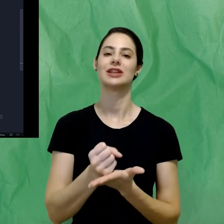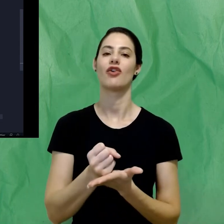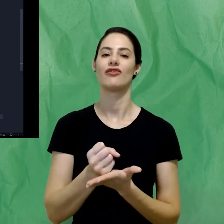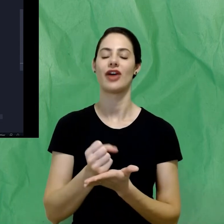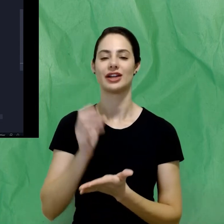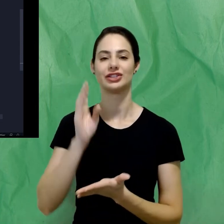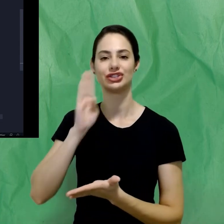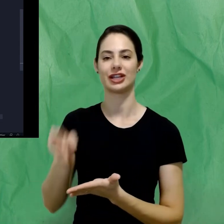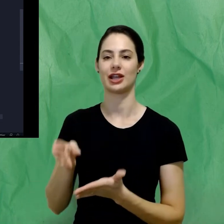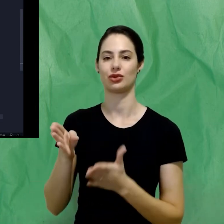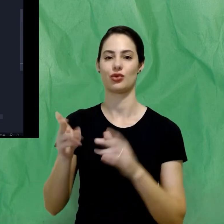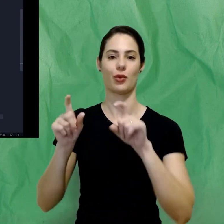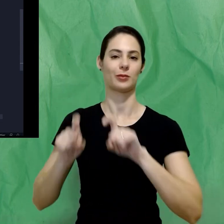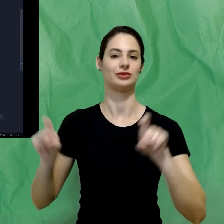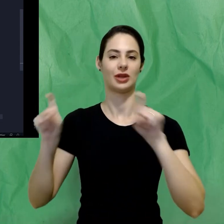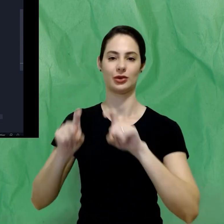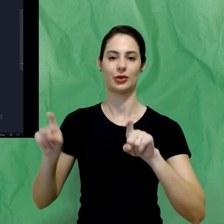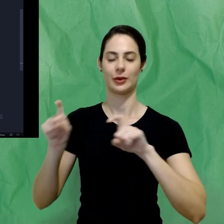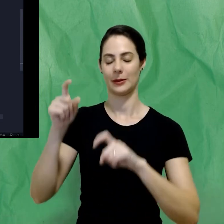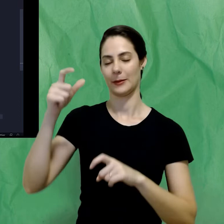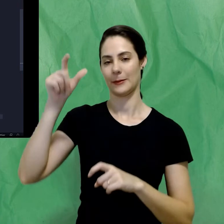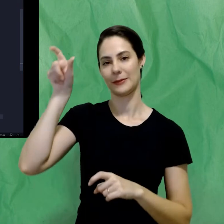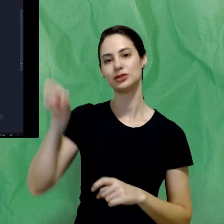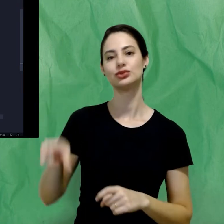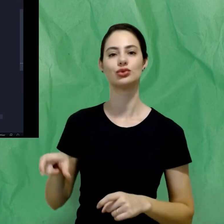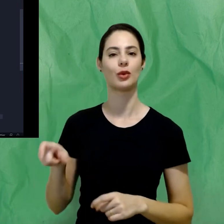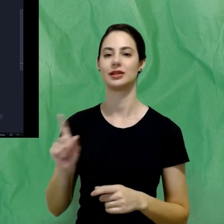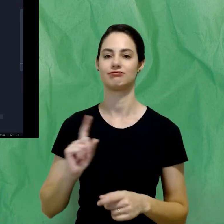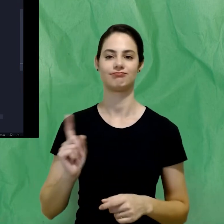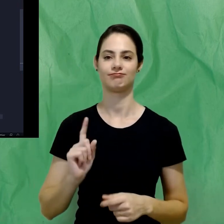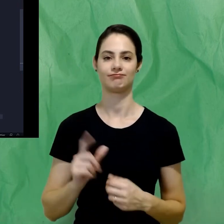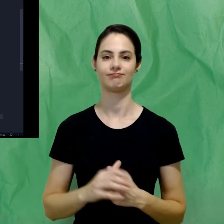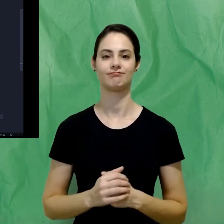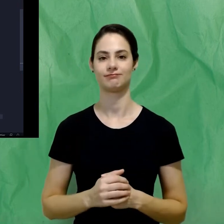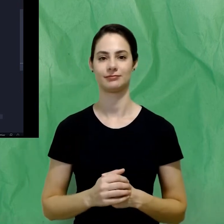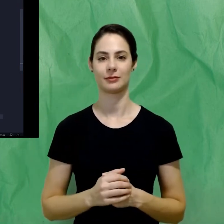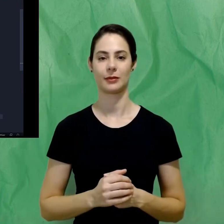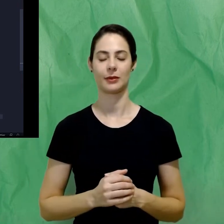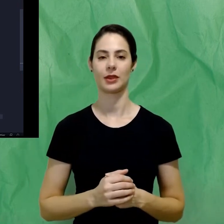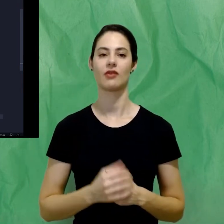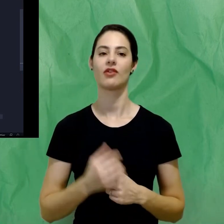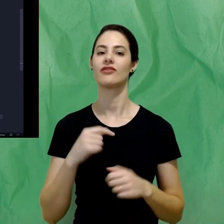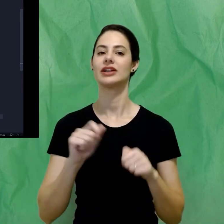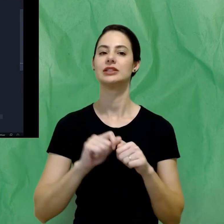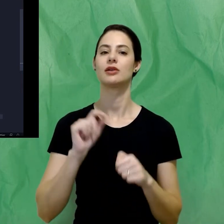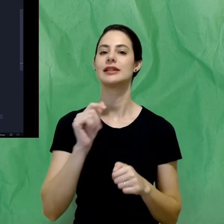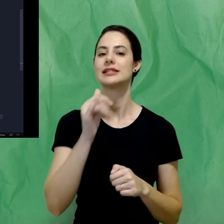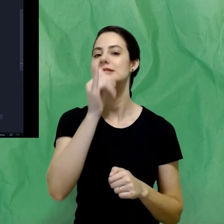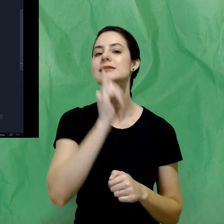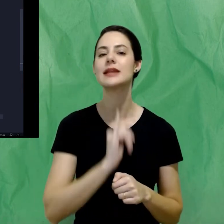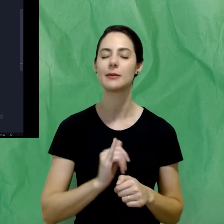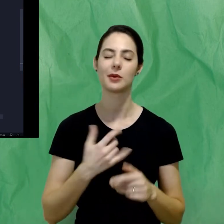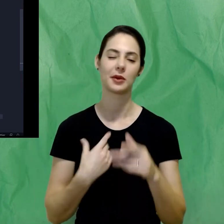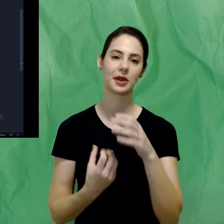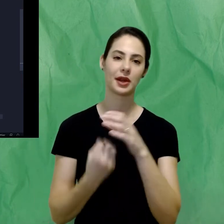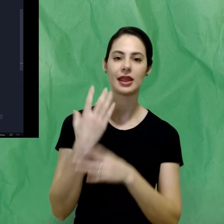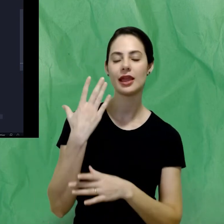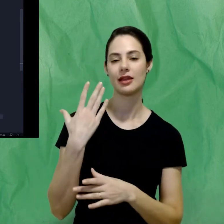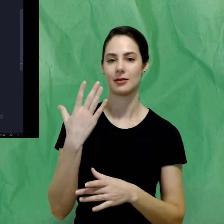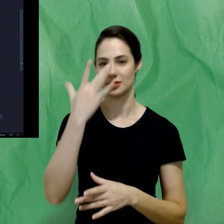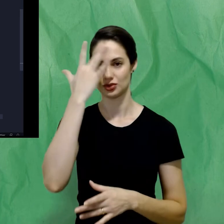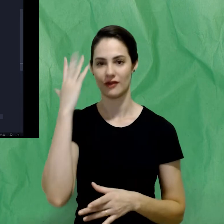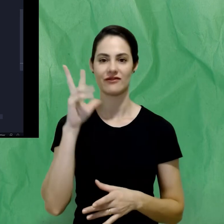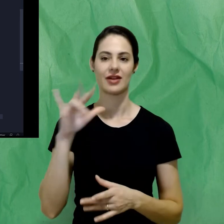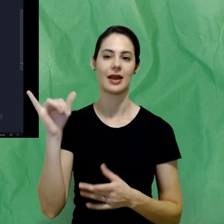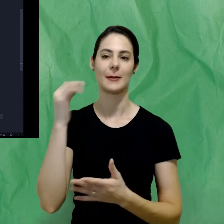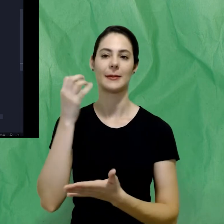salvar diretamente na máquina do usuário no local que eu desejo. Então, o que, que eu vou fazer? Vou simular como se eu tivesse criado um arquivo que o usuário